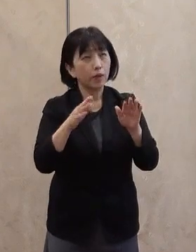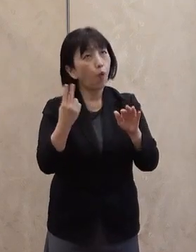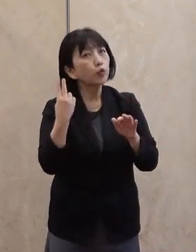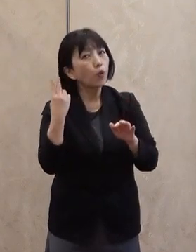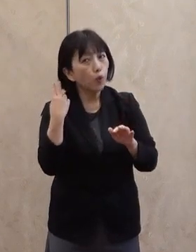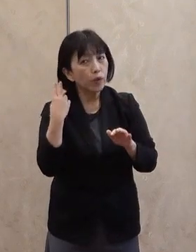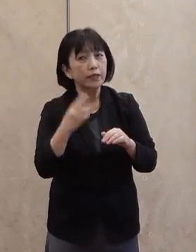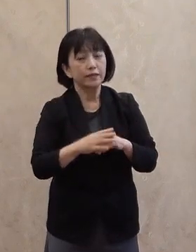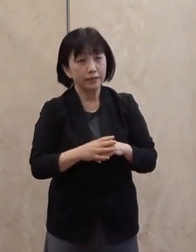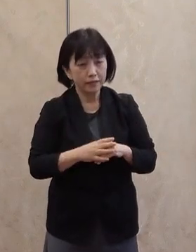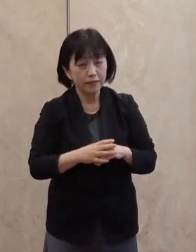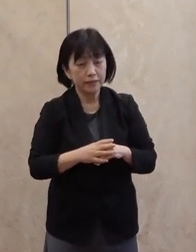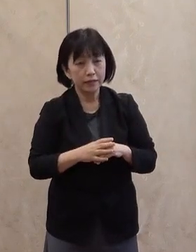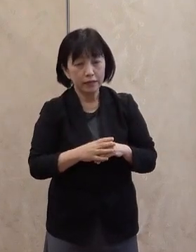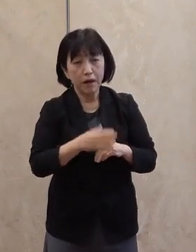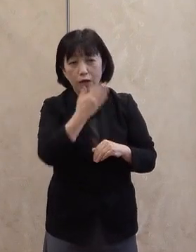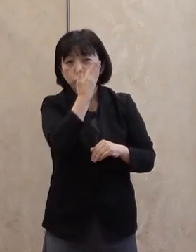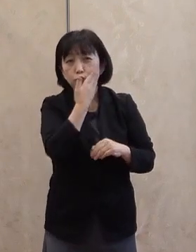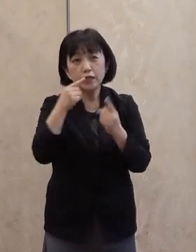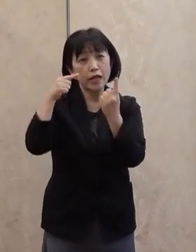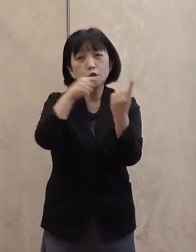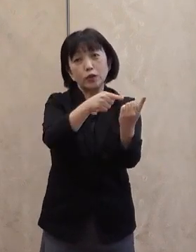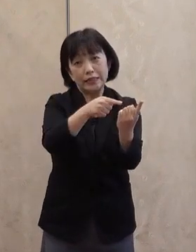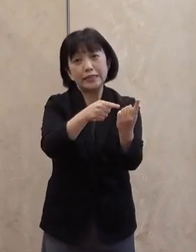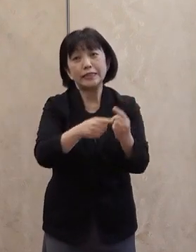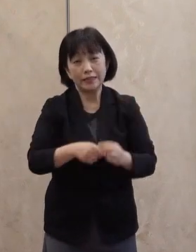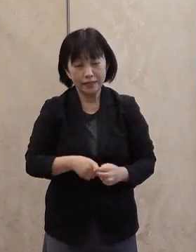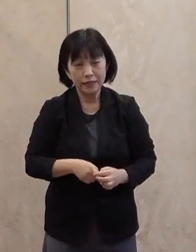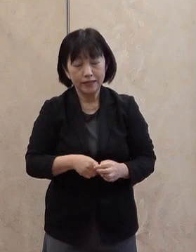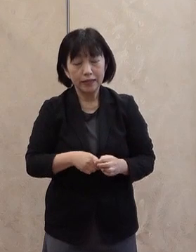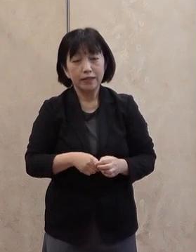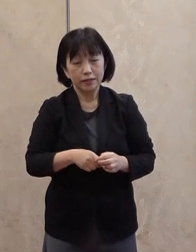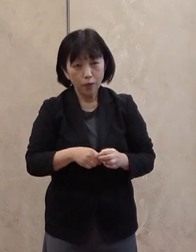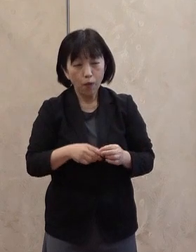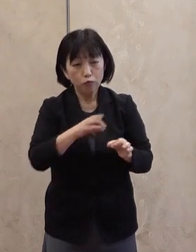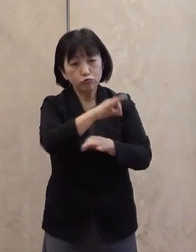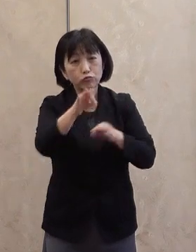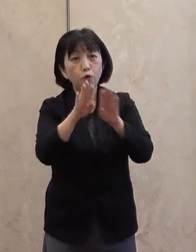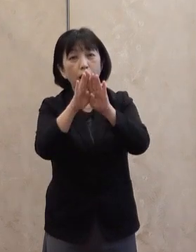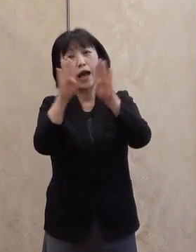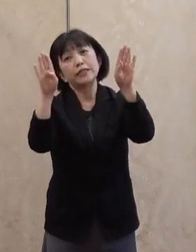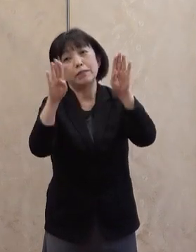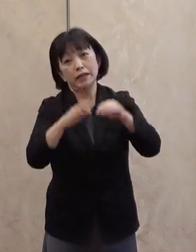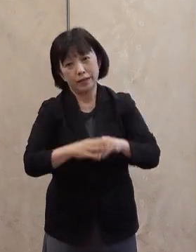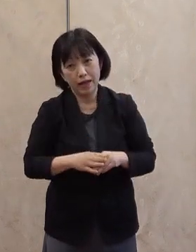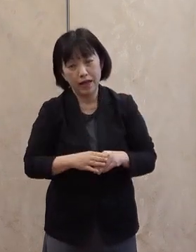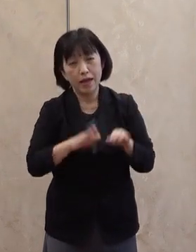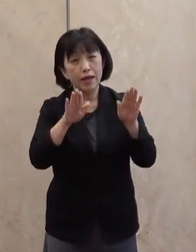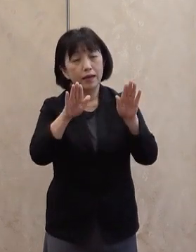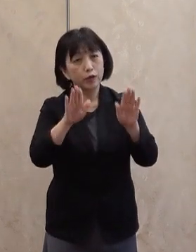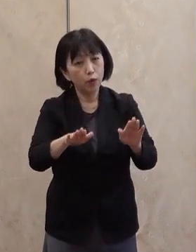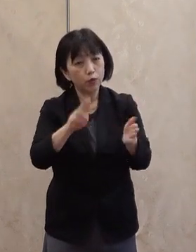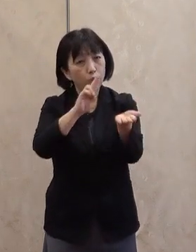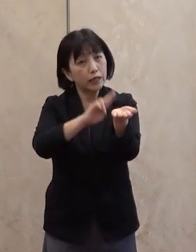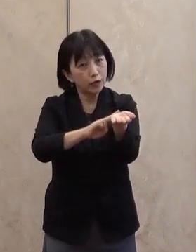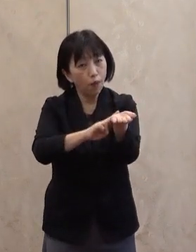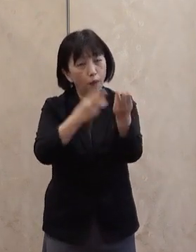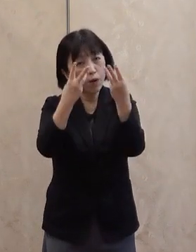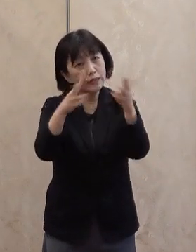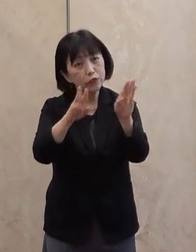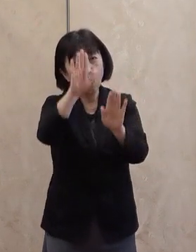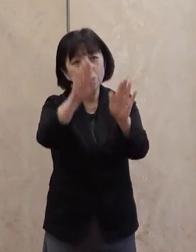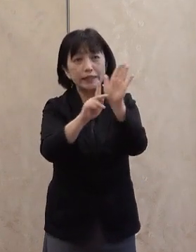ついかこの重点措置の適用が運用が始まり、また今日の医療非常事態宣言